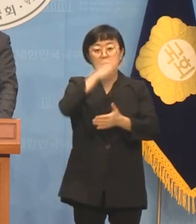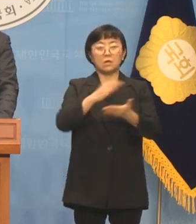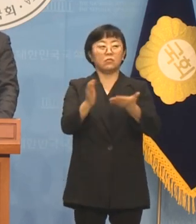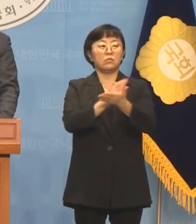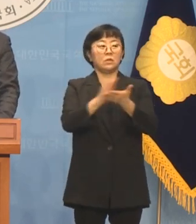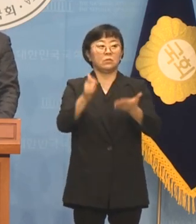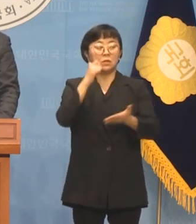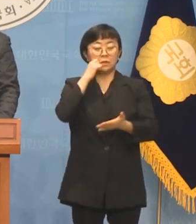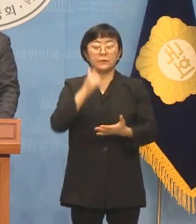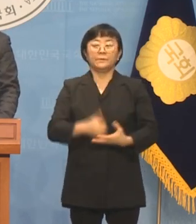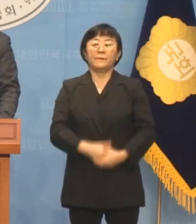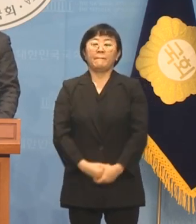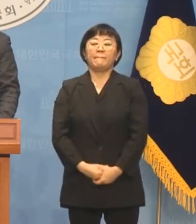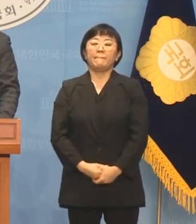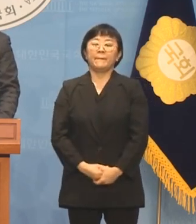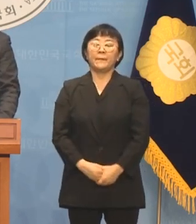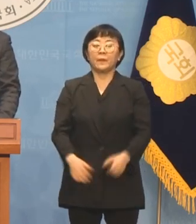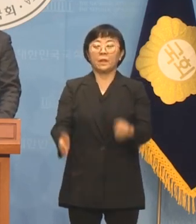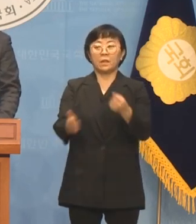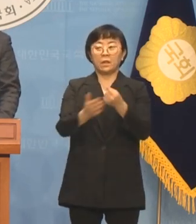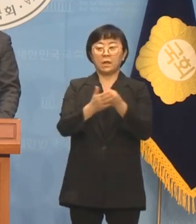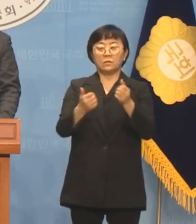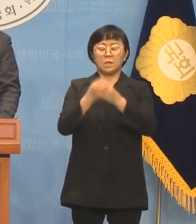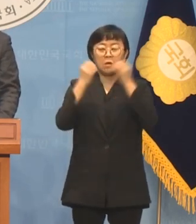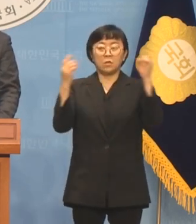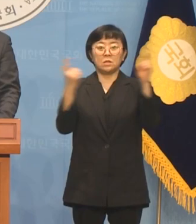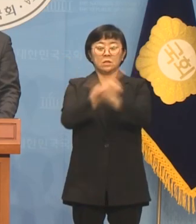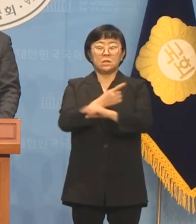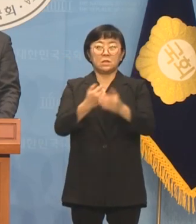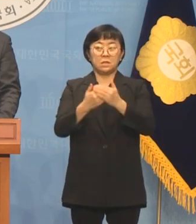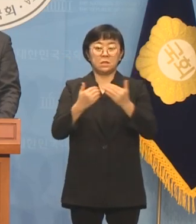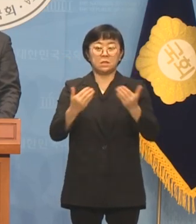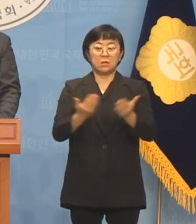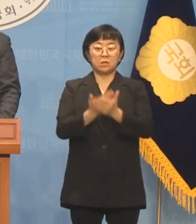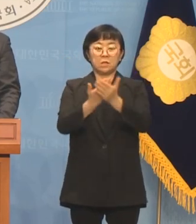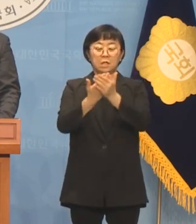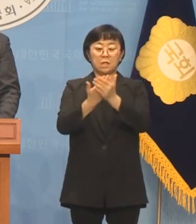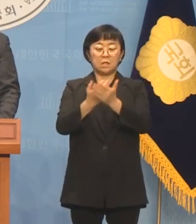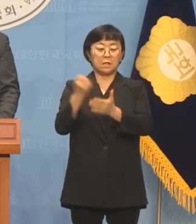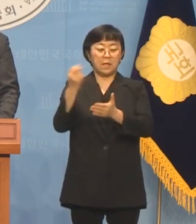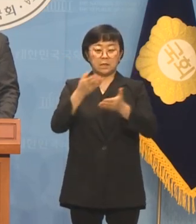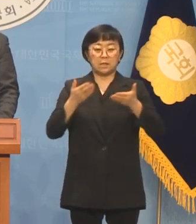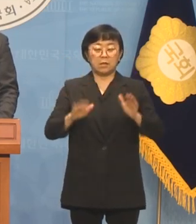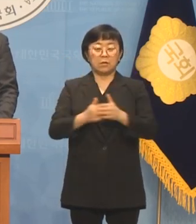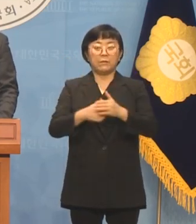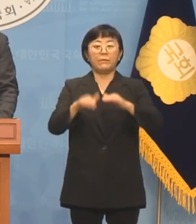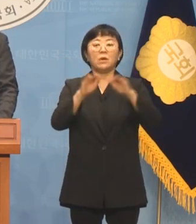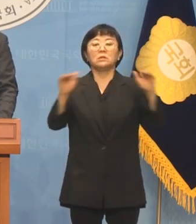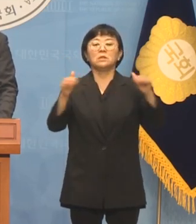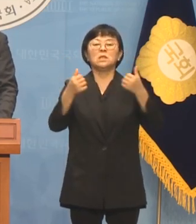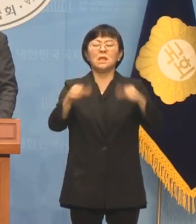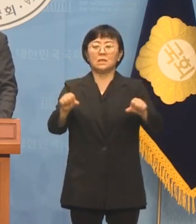분배되지 못했습니다. 그리하여 혁신성장이 거듭될수록 불평등도 커졌습니다.